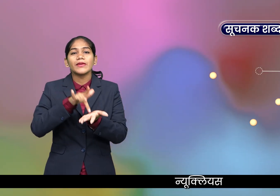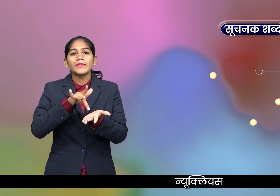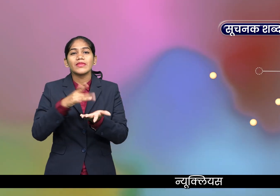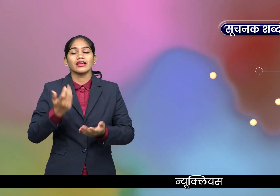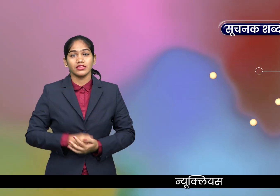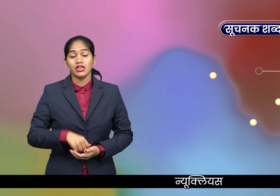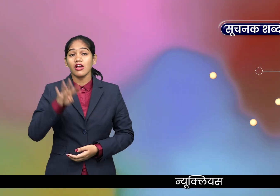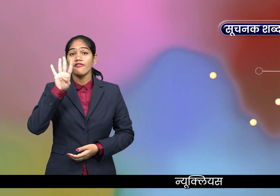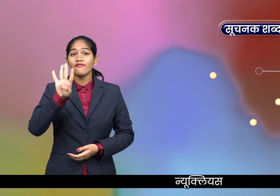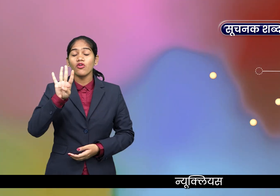न्यूक्लियस,